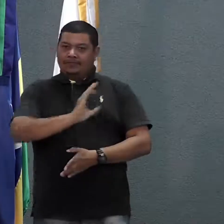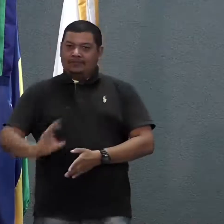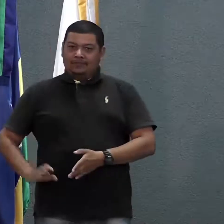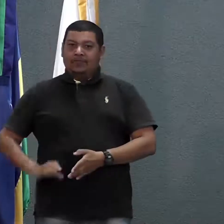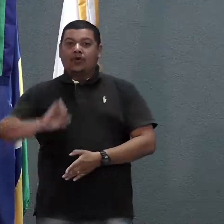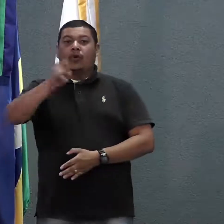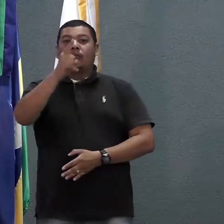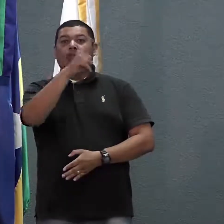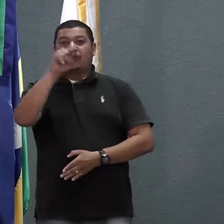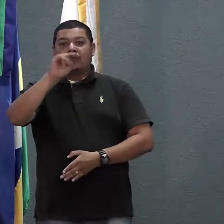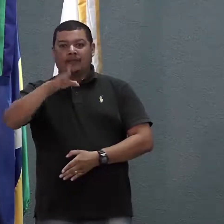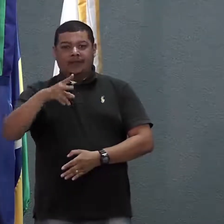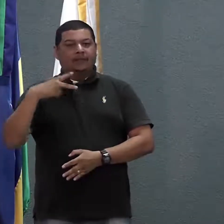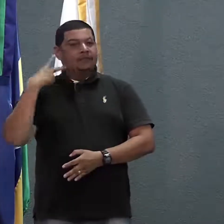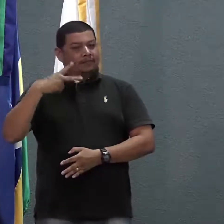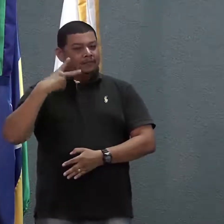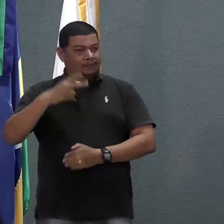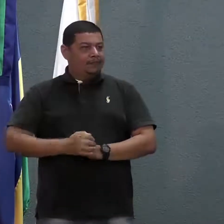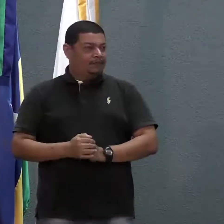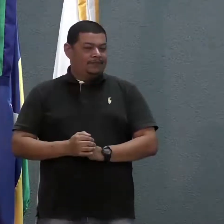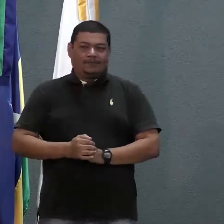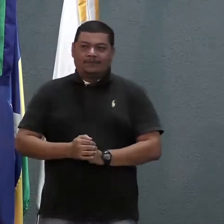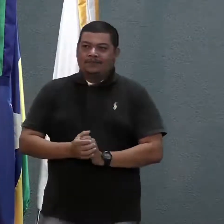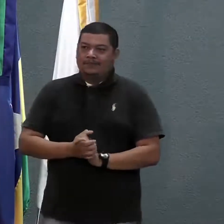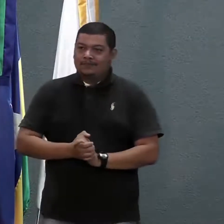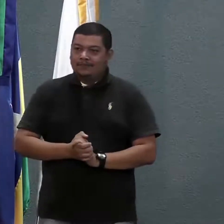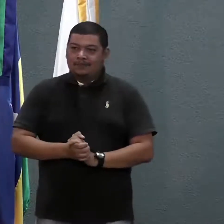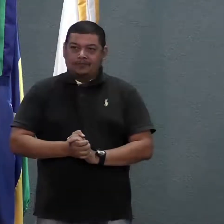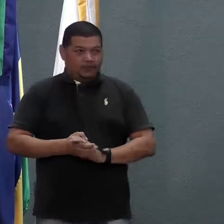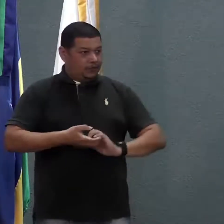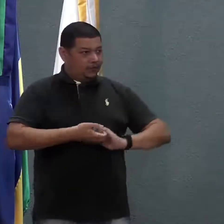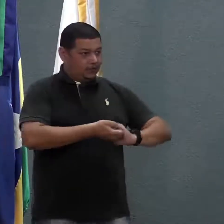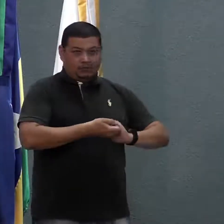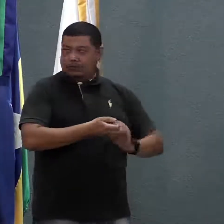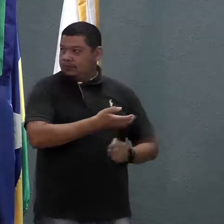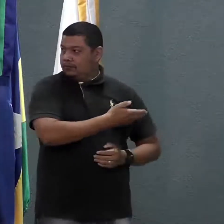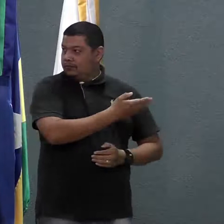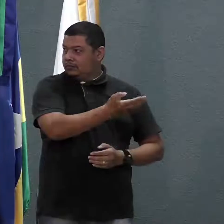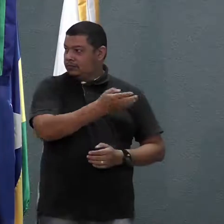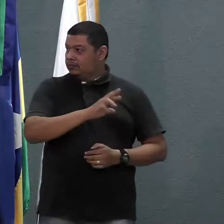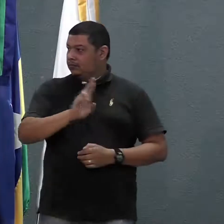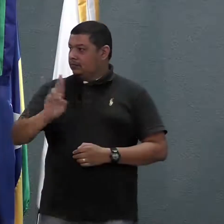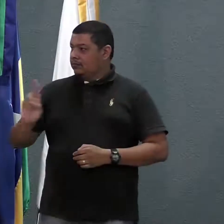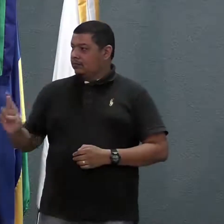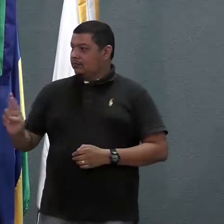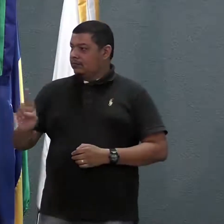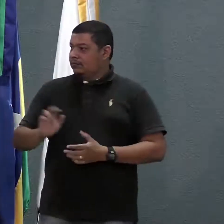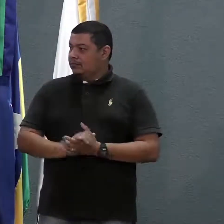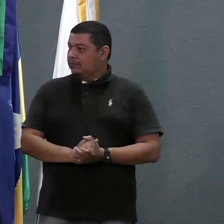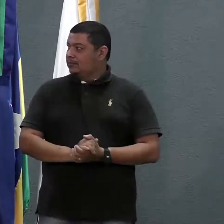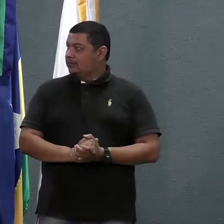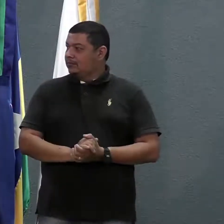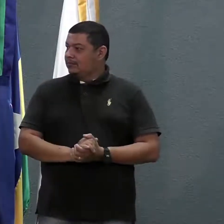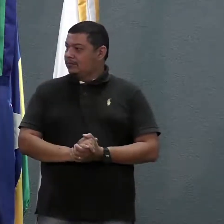Pichek, vereador, presidente da Câmara, em nome de quem cumprimento toda a mesa, em nome do... Oh.